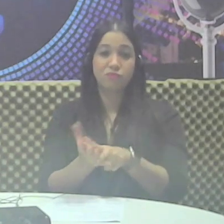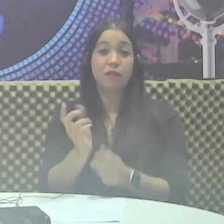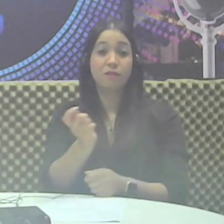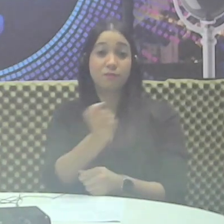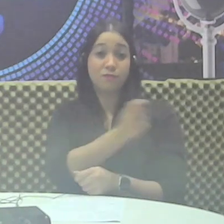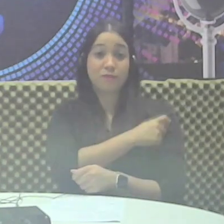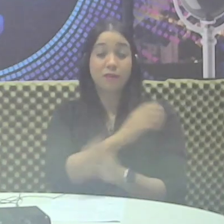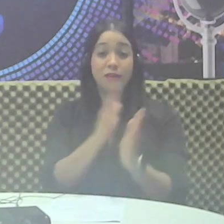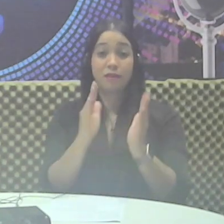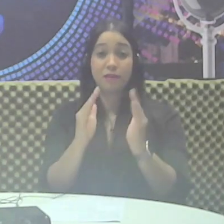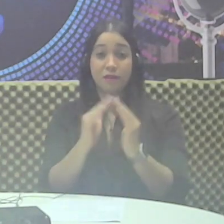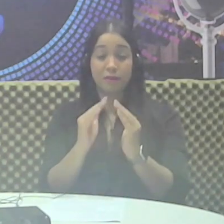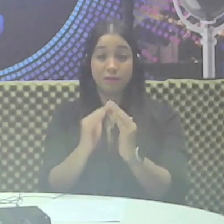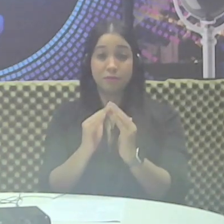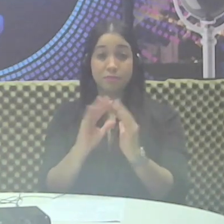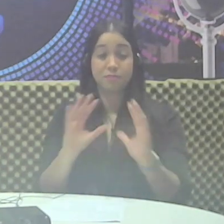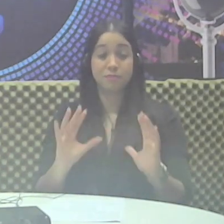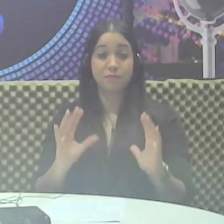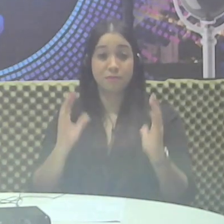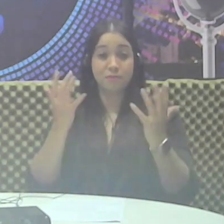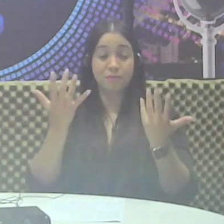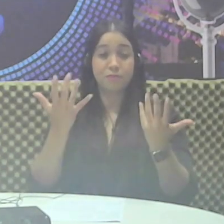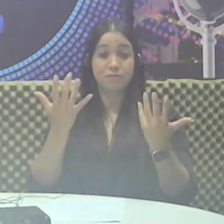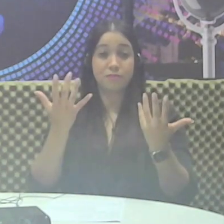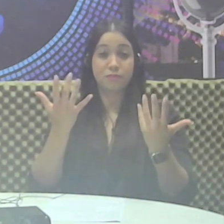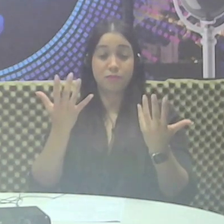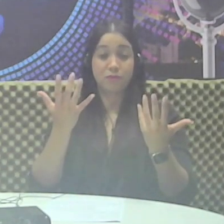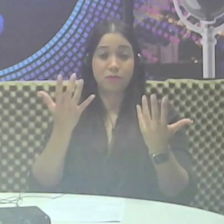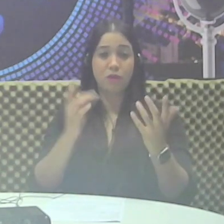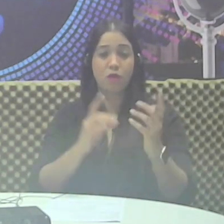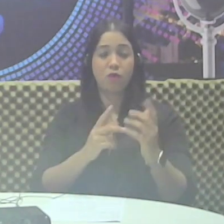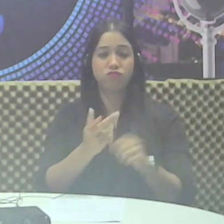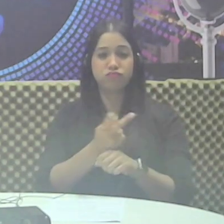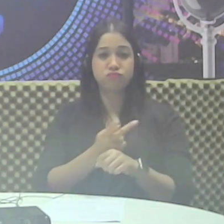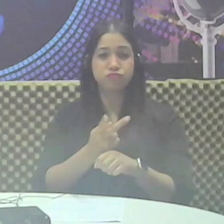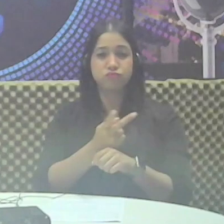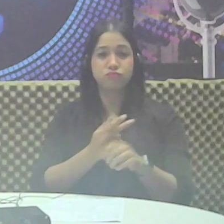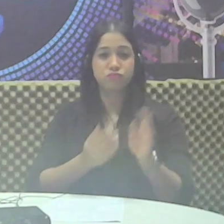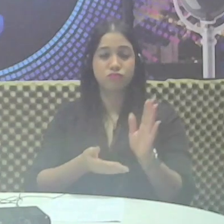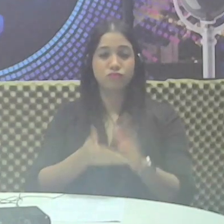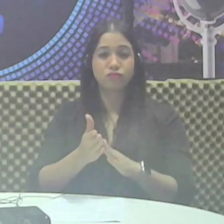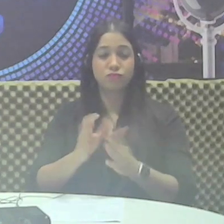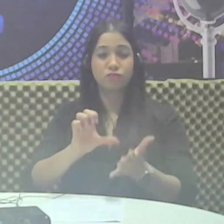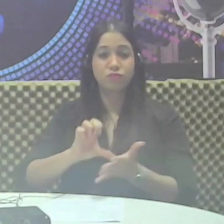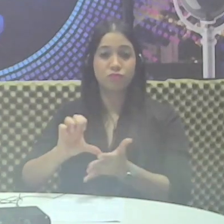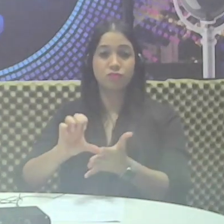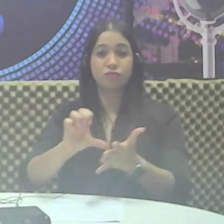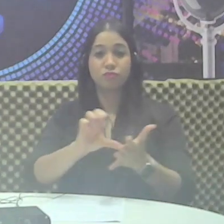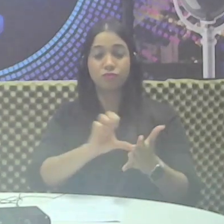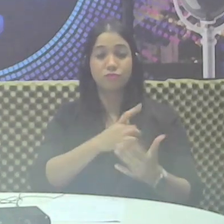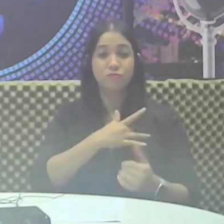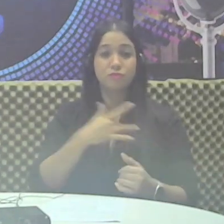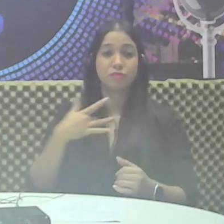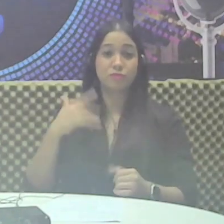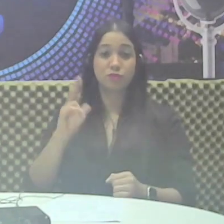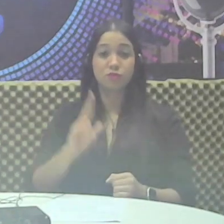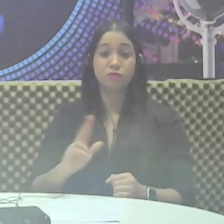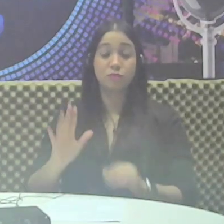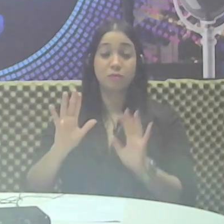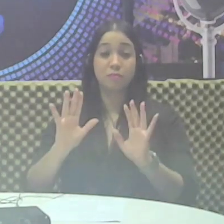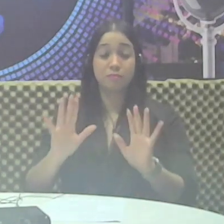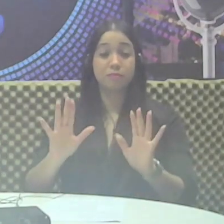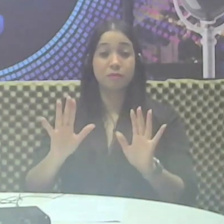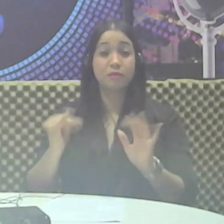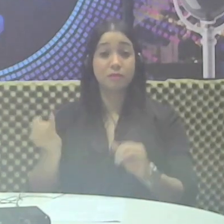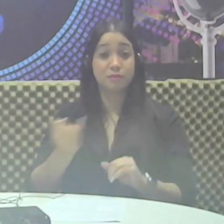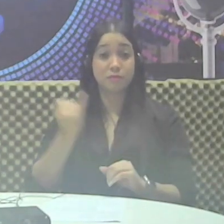em casa. Com a campanha, houve um pico de procura pela vacina nas unidades de saúde de Uberlândia, mas ainda é preciso